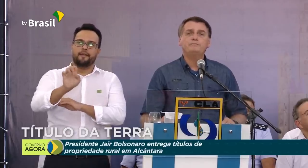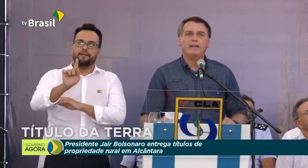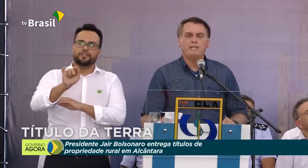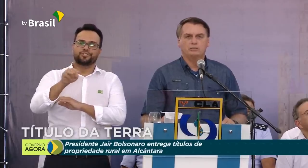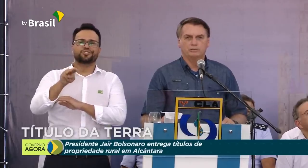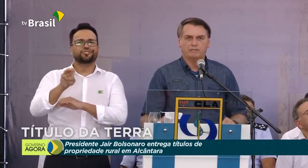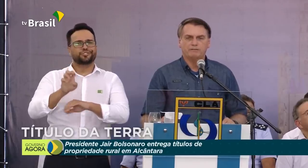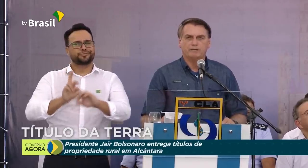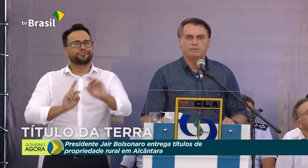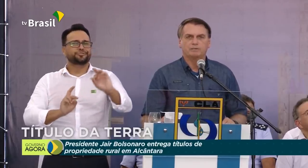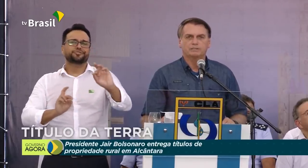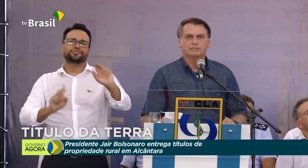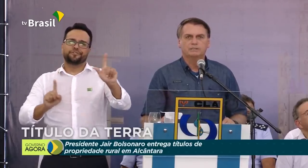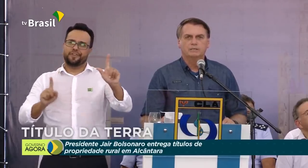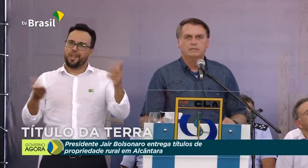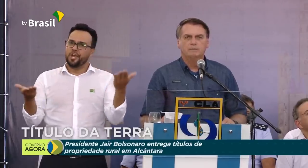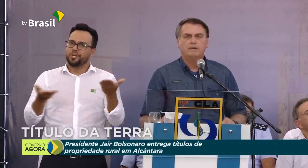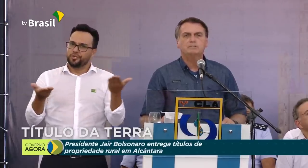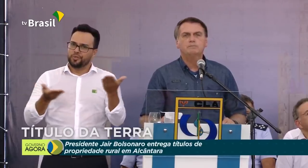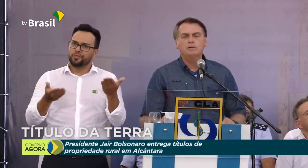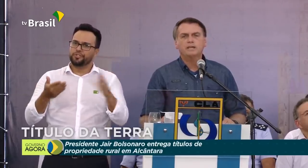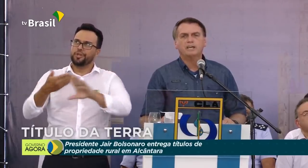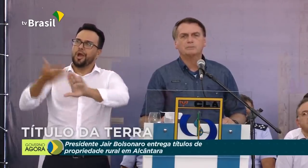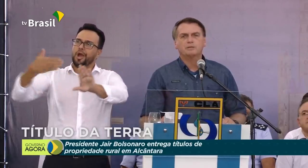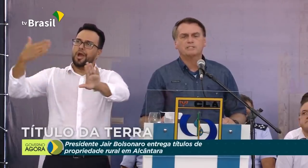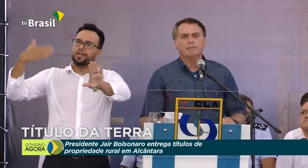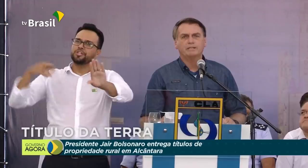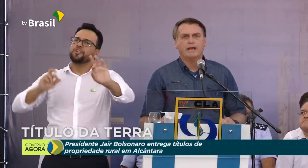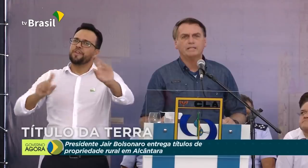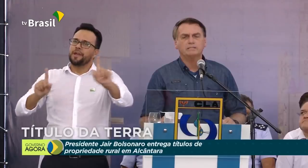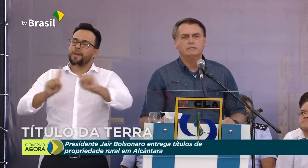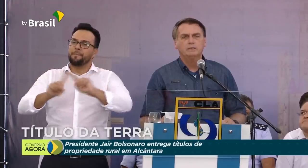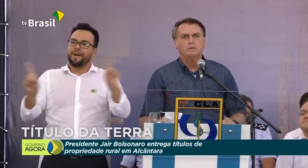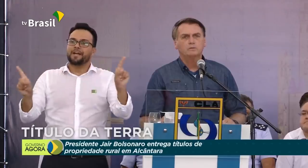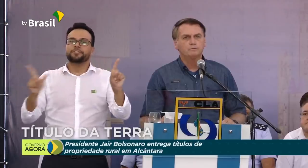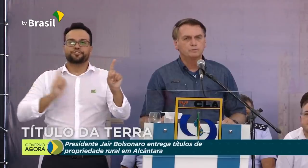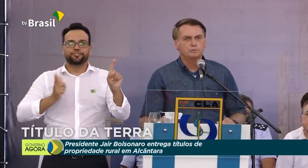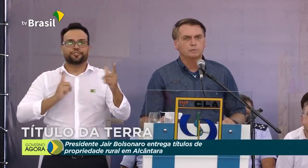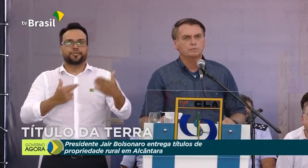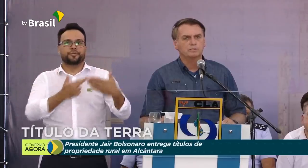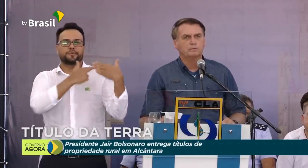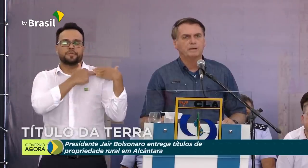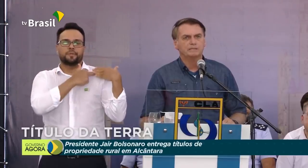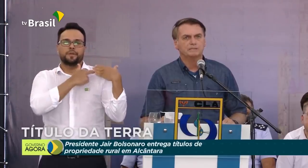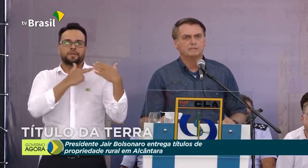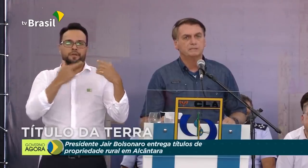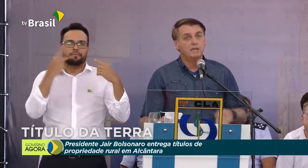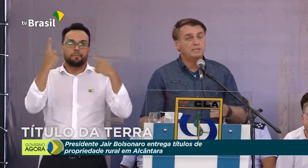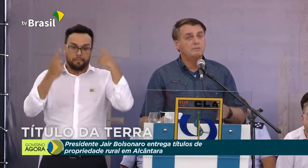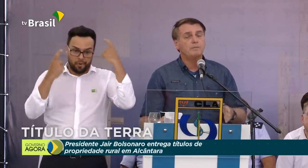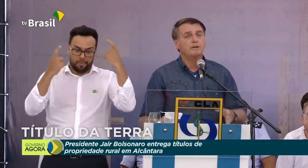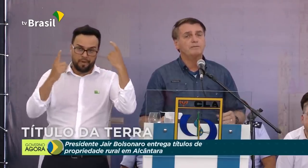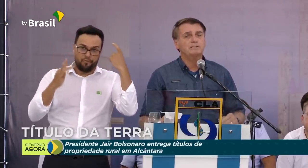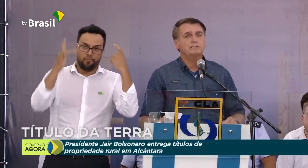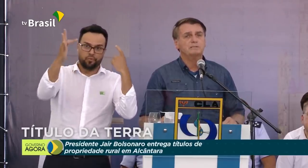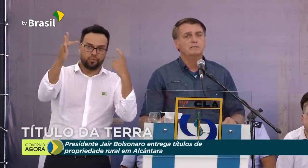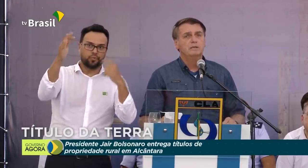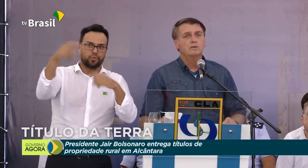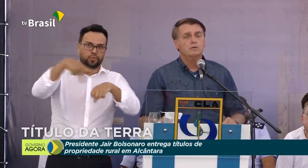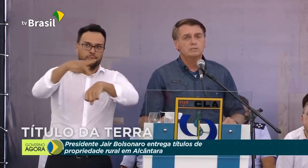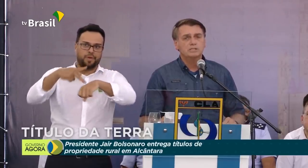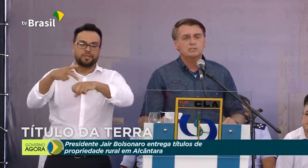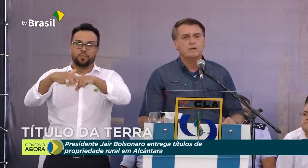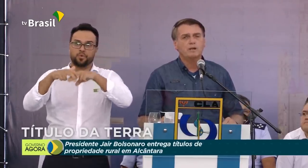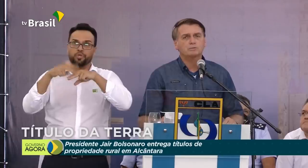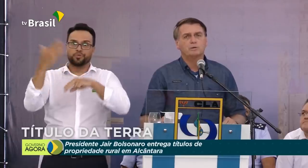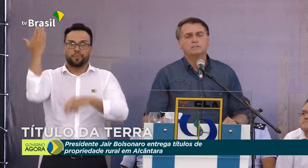pouco diferente do que vivemos hoje, mas de muita responsabilidade com o futuro do seu país. E aqui uma prova disso,